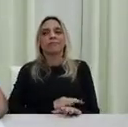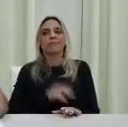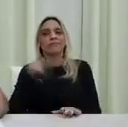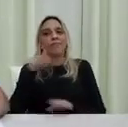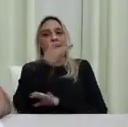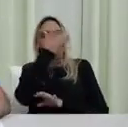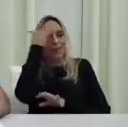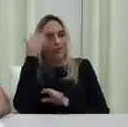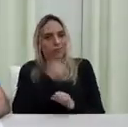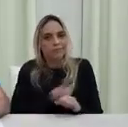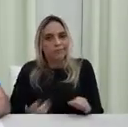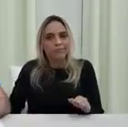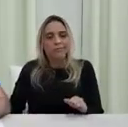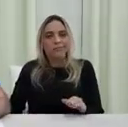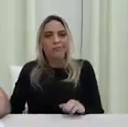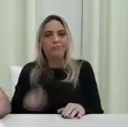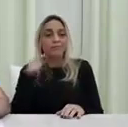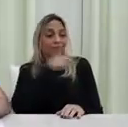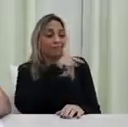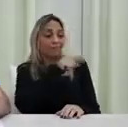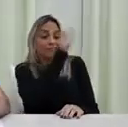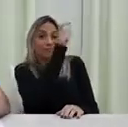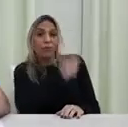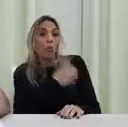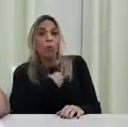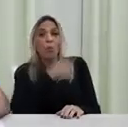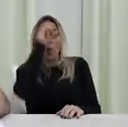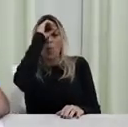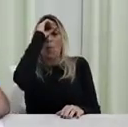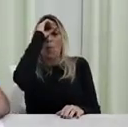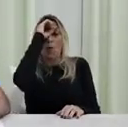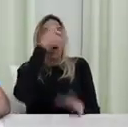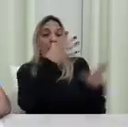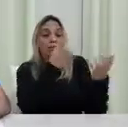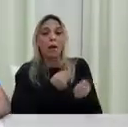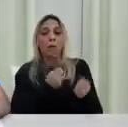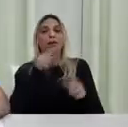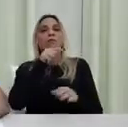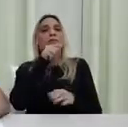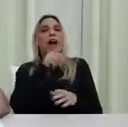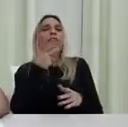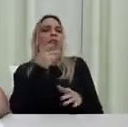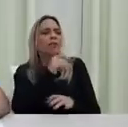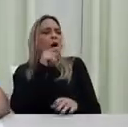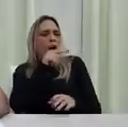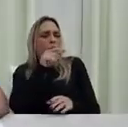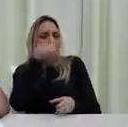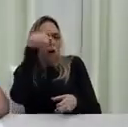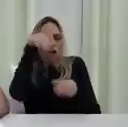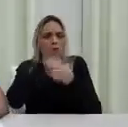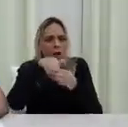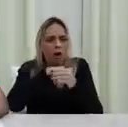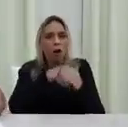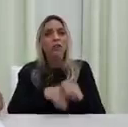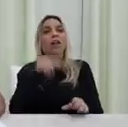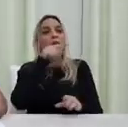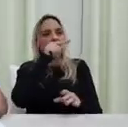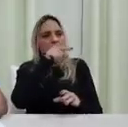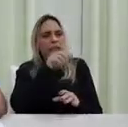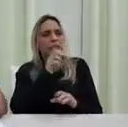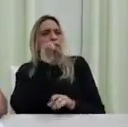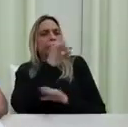e não esqueça da gente por ocasião das eleições, o seu voto é muito importante. Se alguém um dia falar em tirar isso daí, você